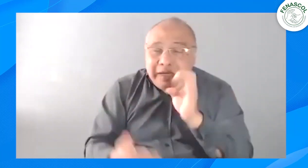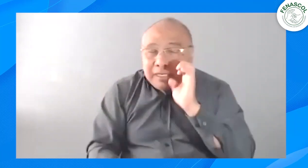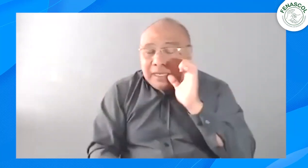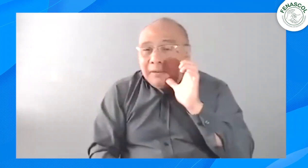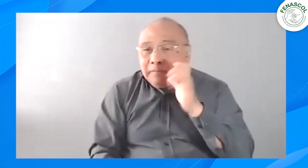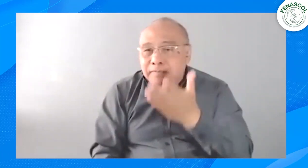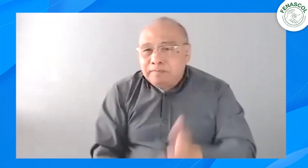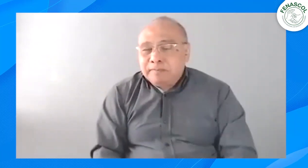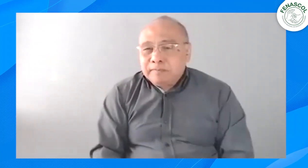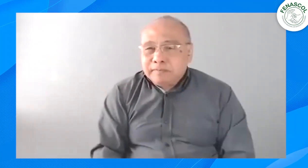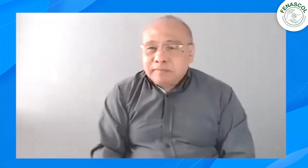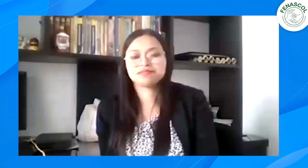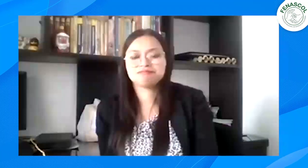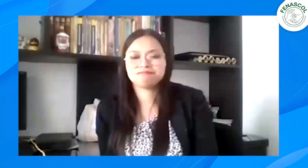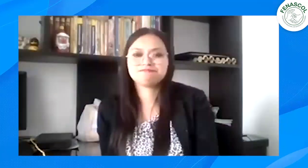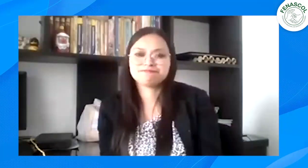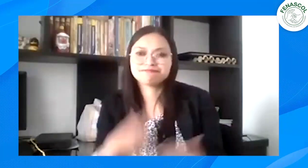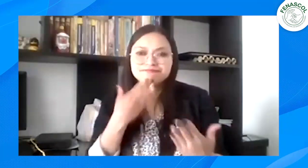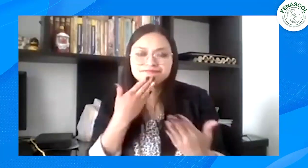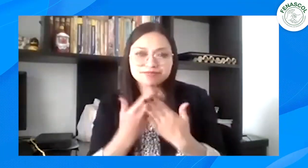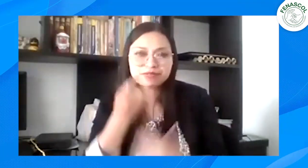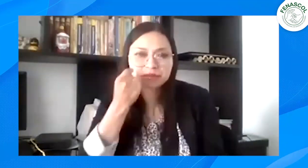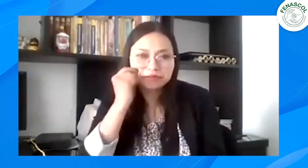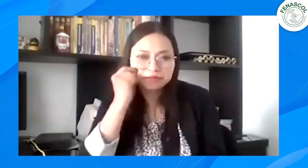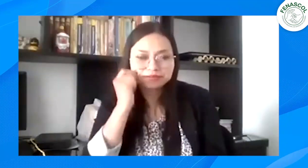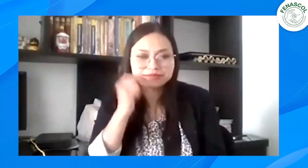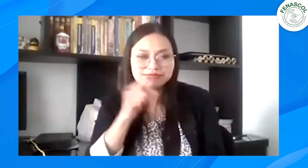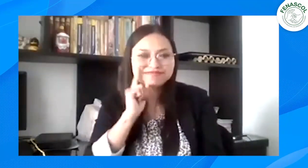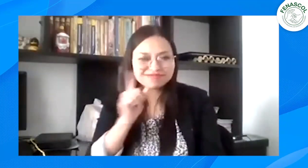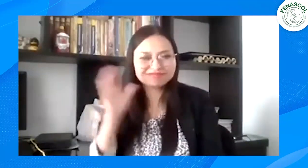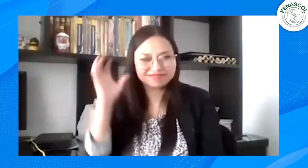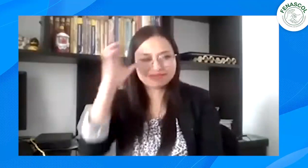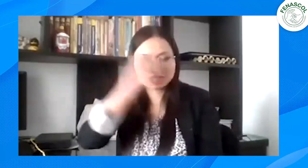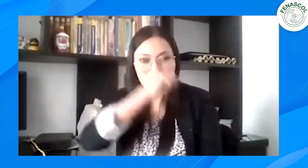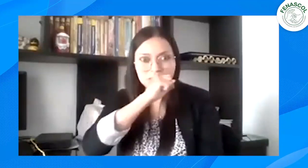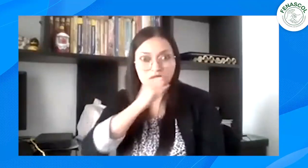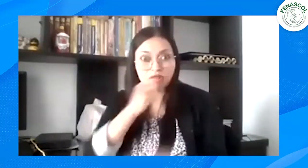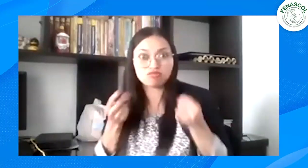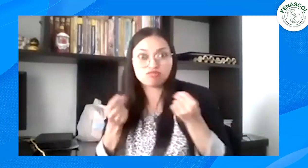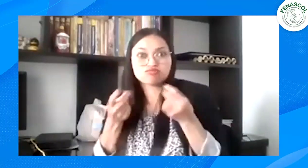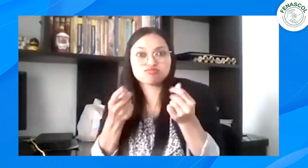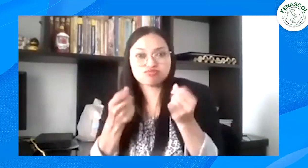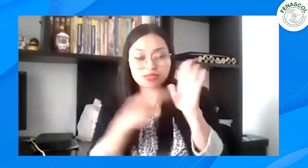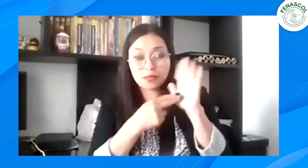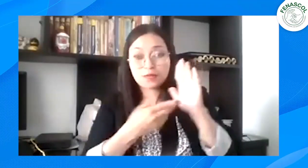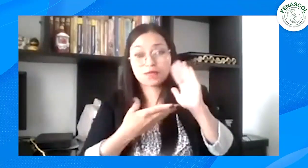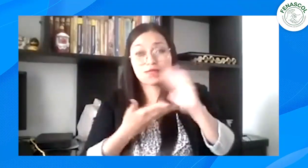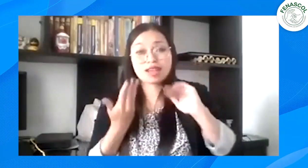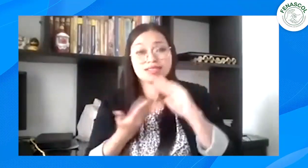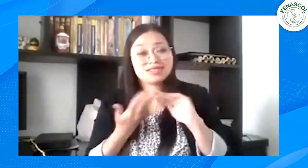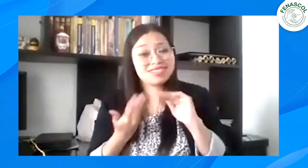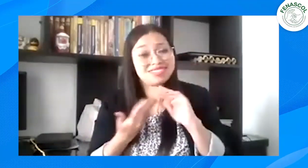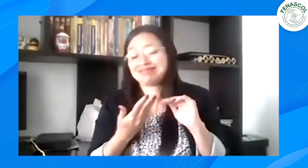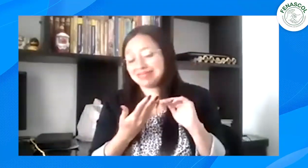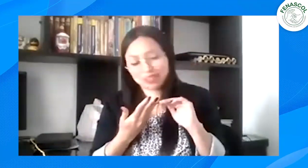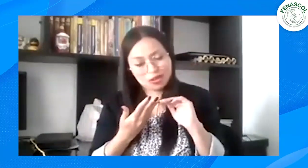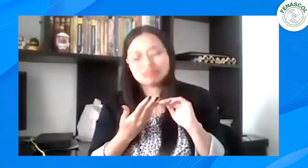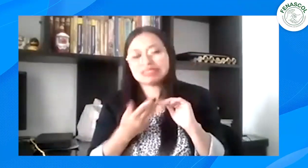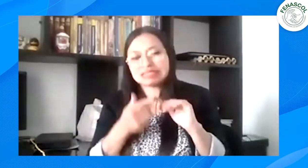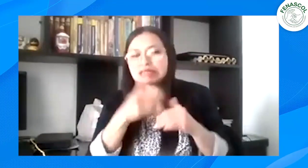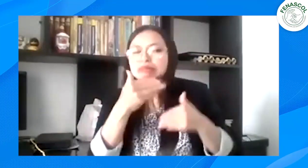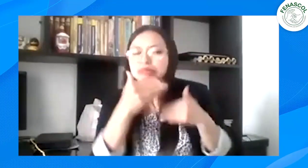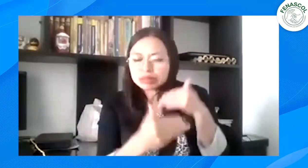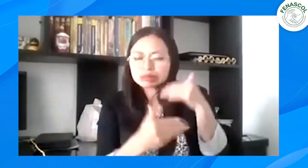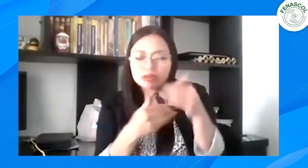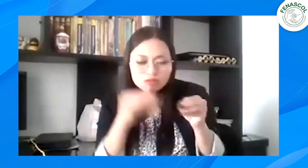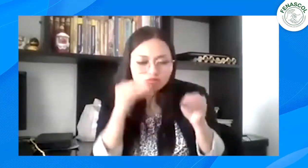erika cuéntanos más muchas gracias henry por la aclaración que nos acaba de hacer sabemos que la derogación de esta resolución